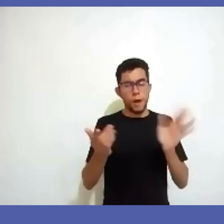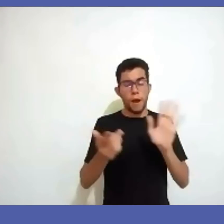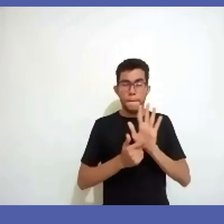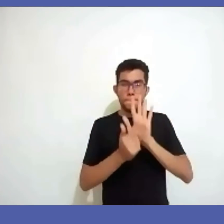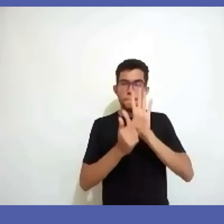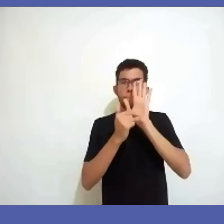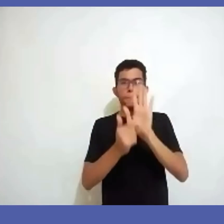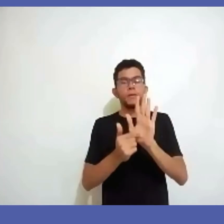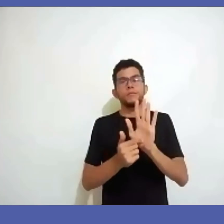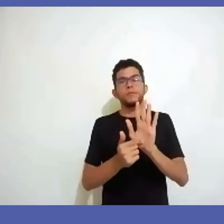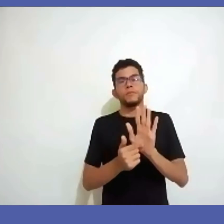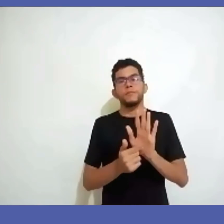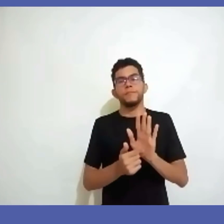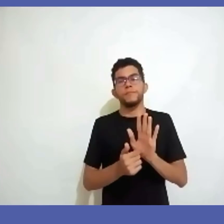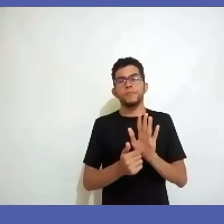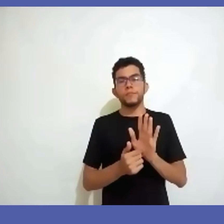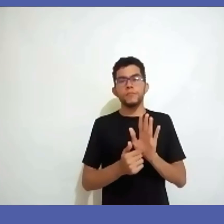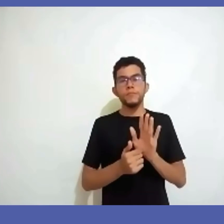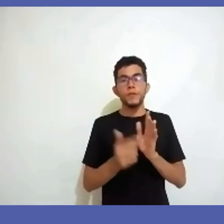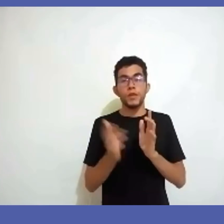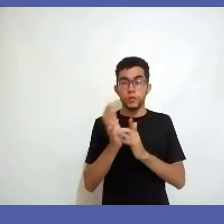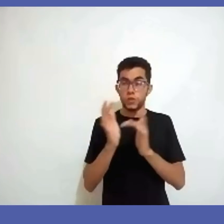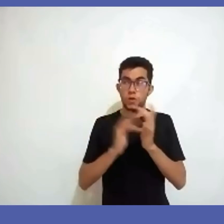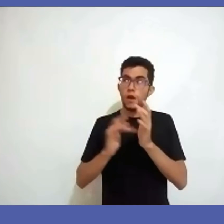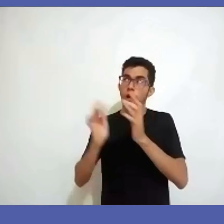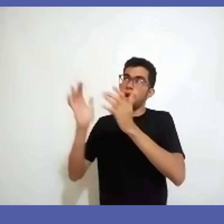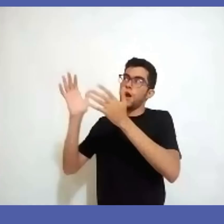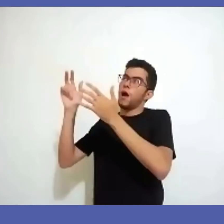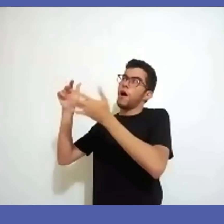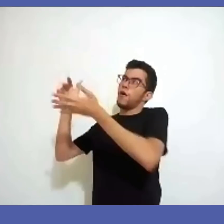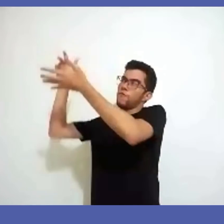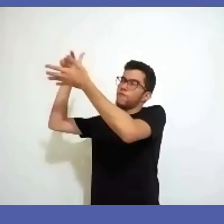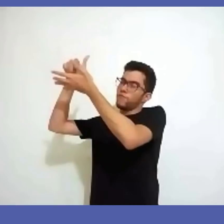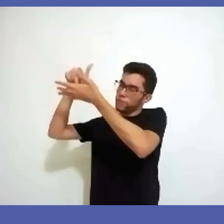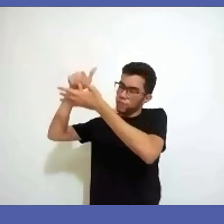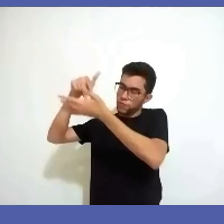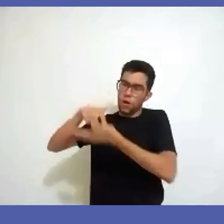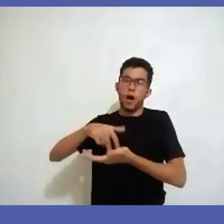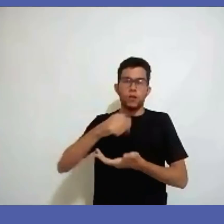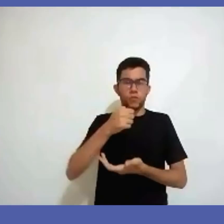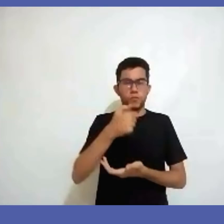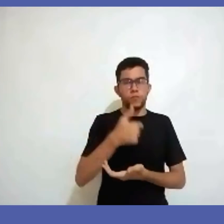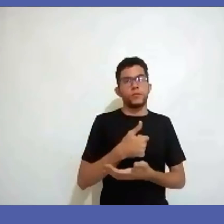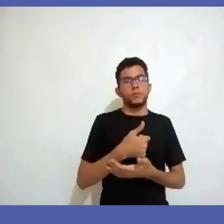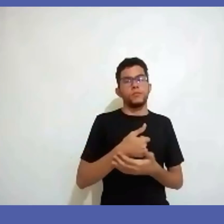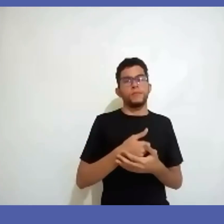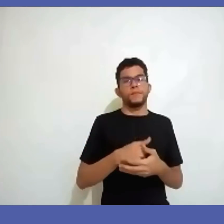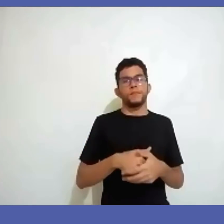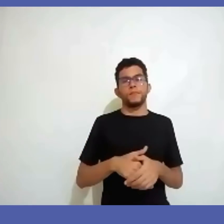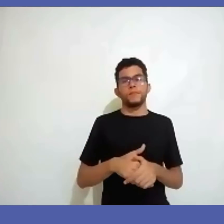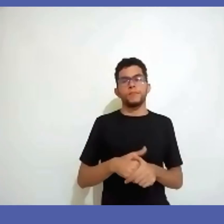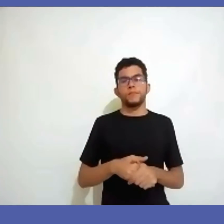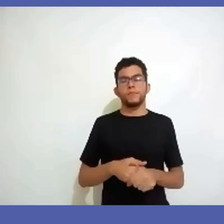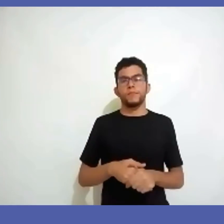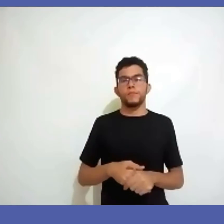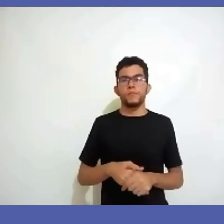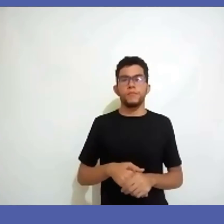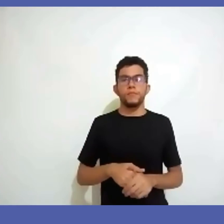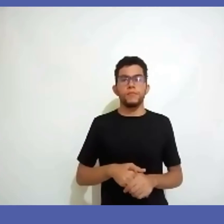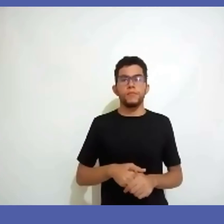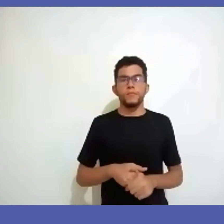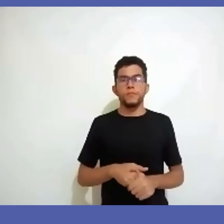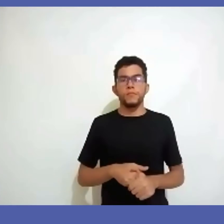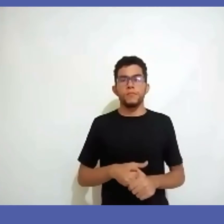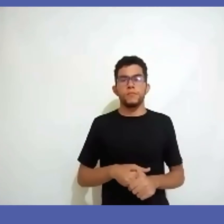geração má e adúltera, tá? Nesse sentido, tá? Então são gerações mencionadas